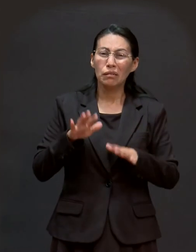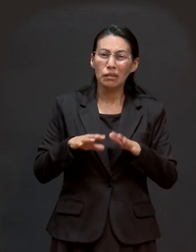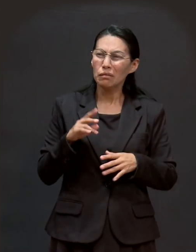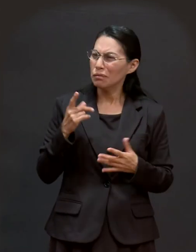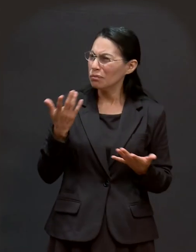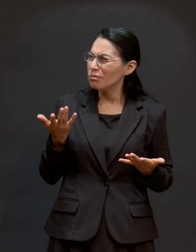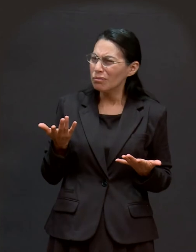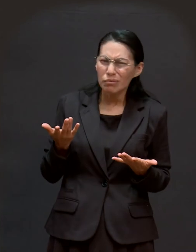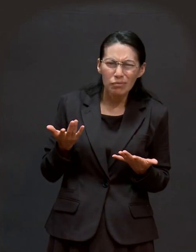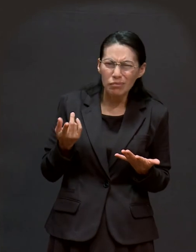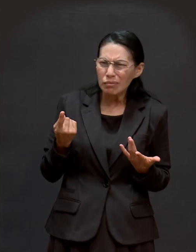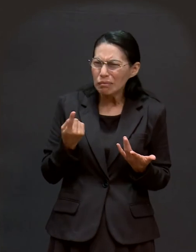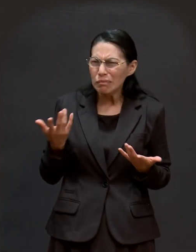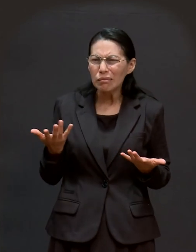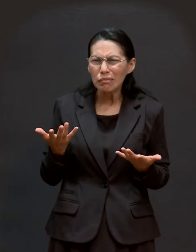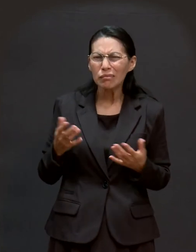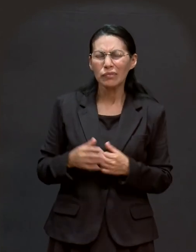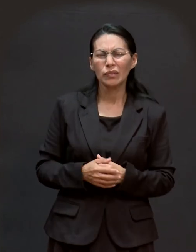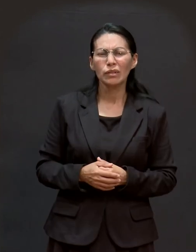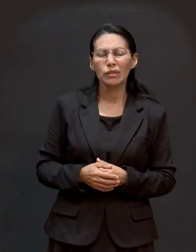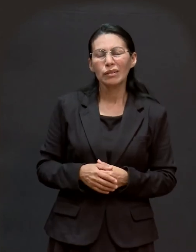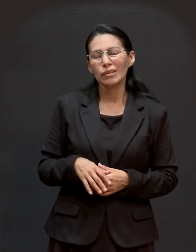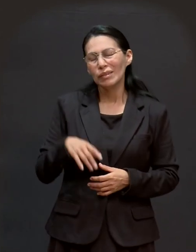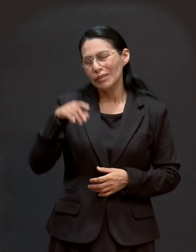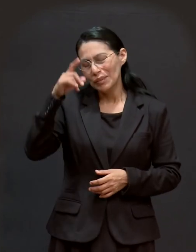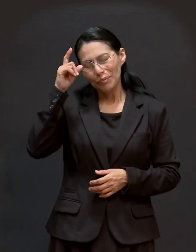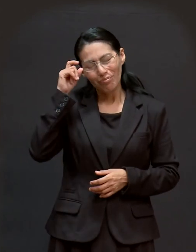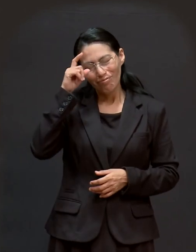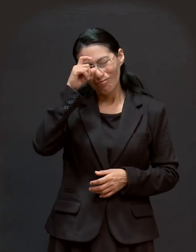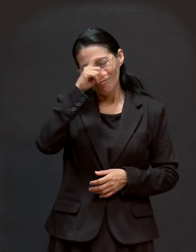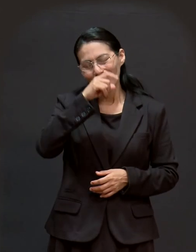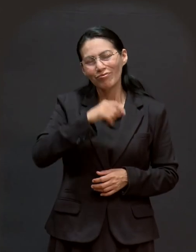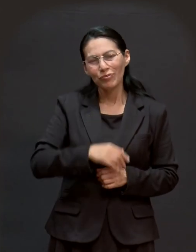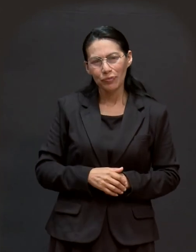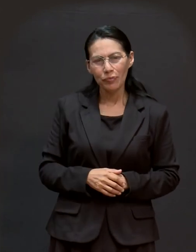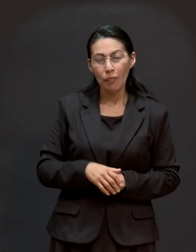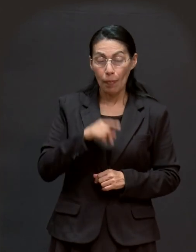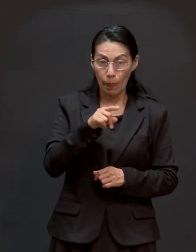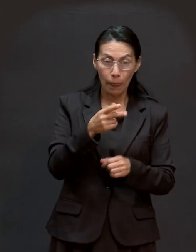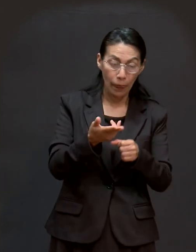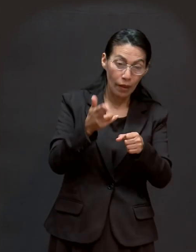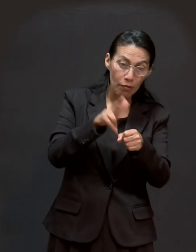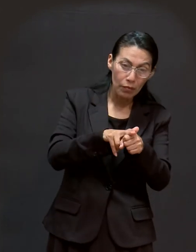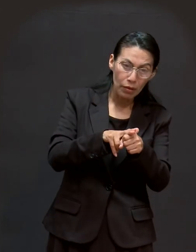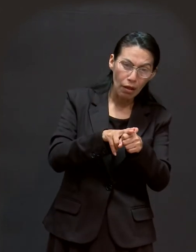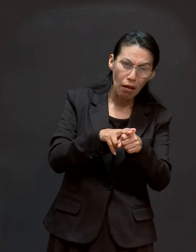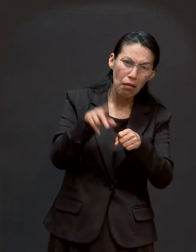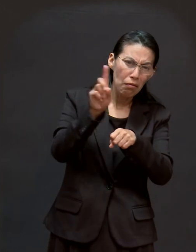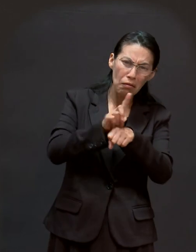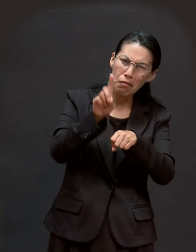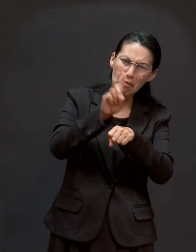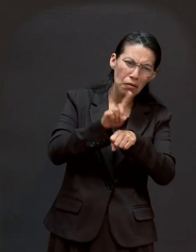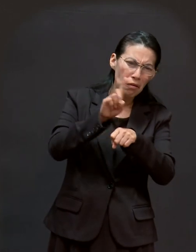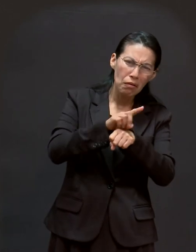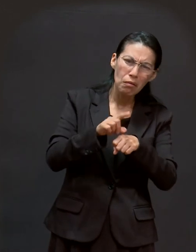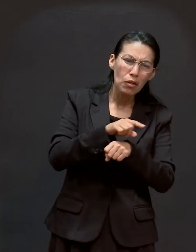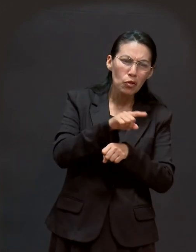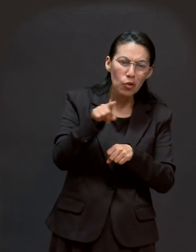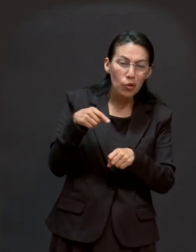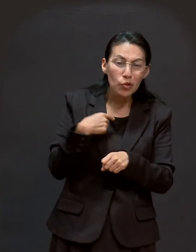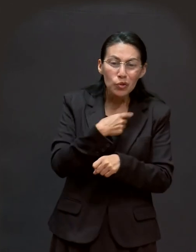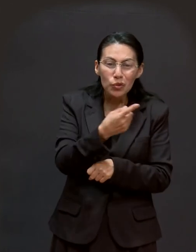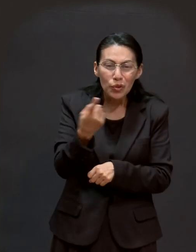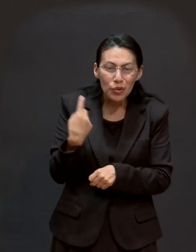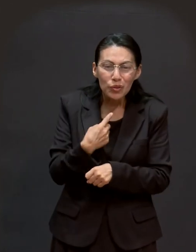volteamos a los imaginas que estamos haciendo aquí porque esto nos encontramos en el hospital donde íbamos